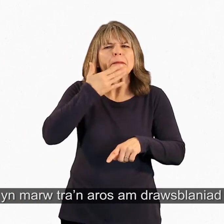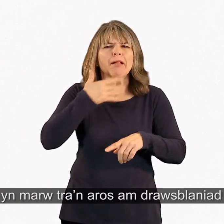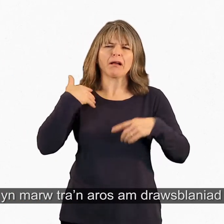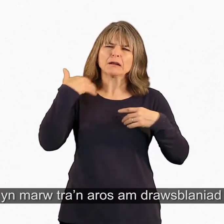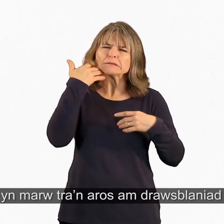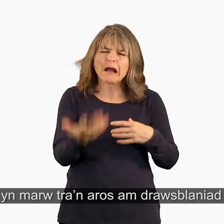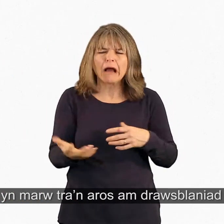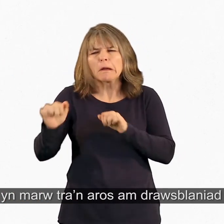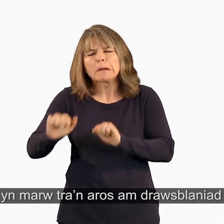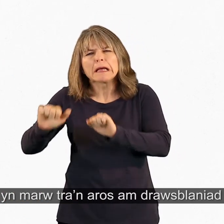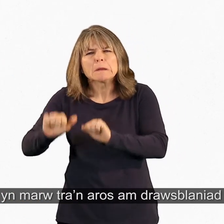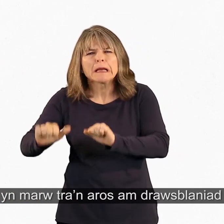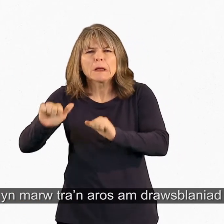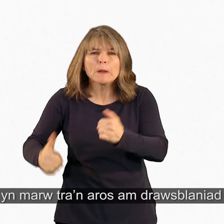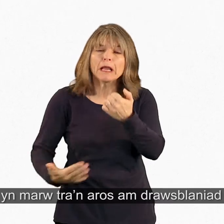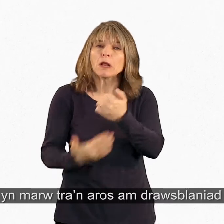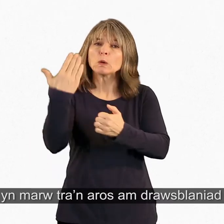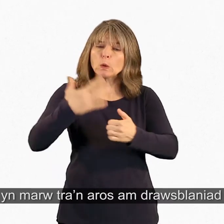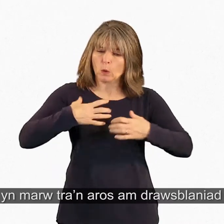marw tran aros am draws blaniad organau.